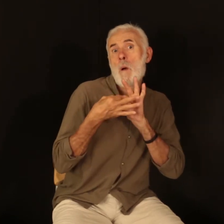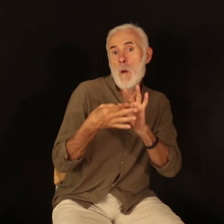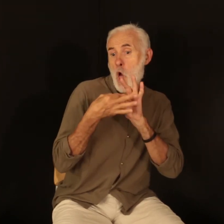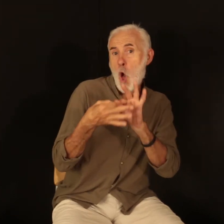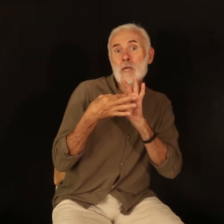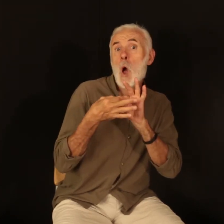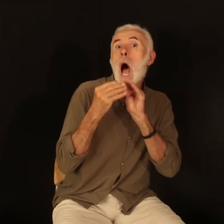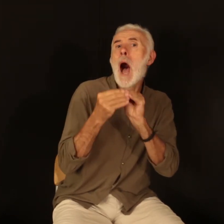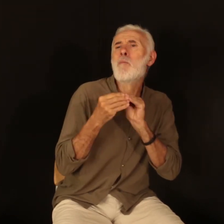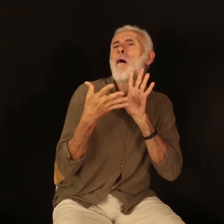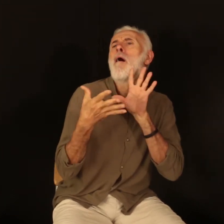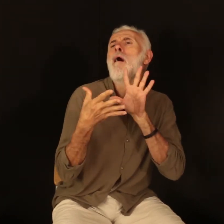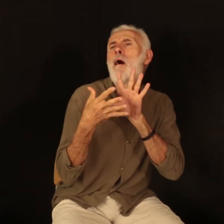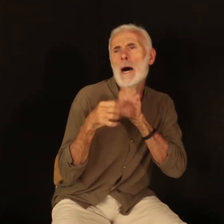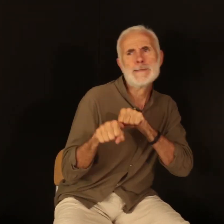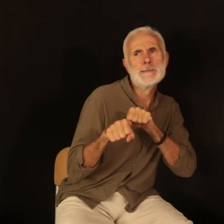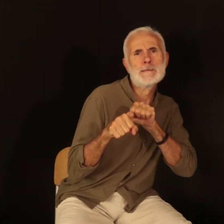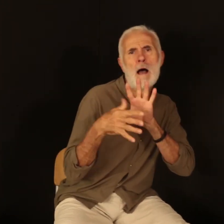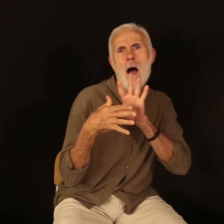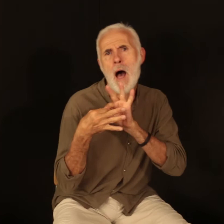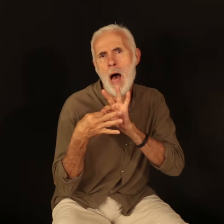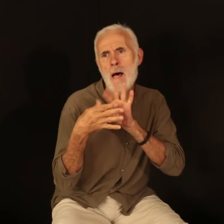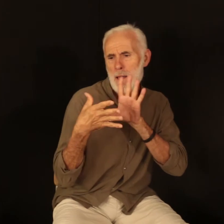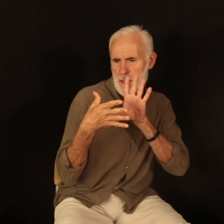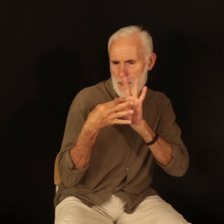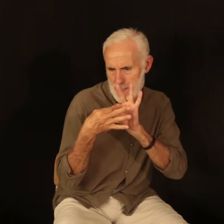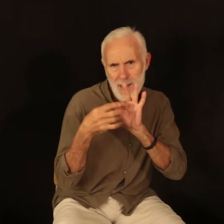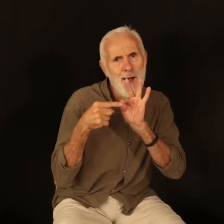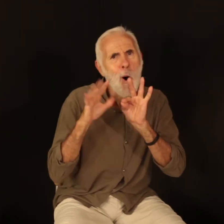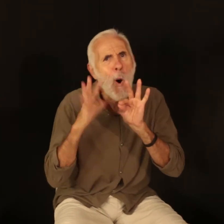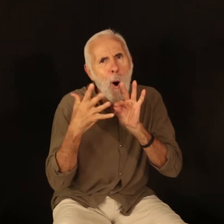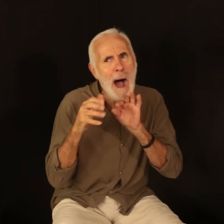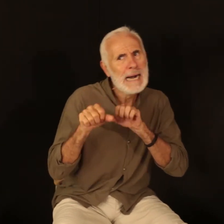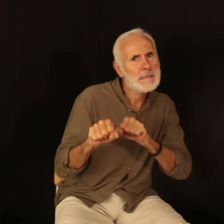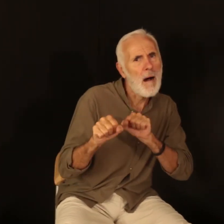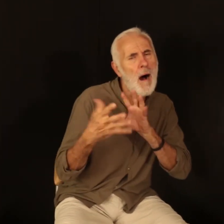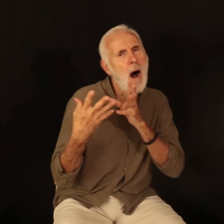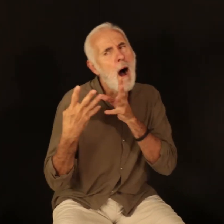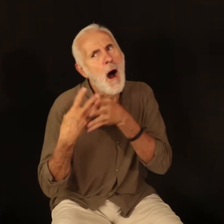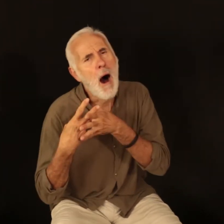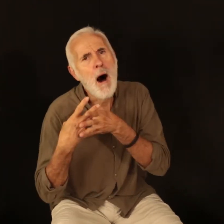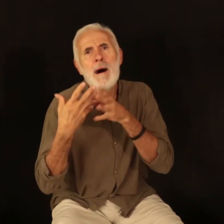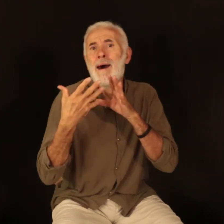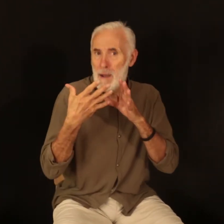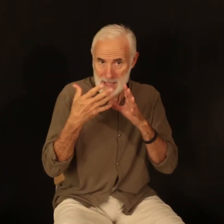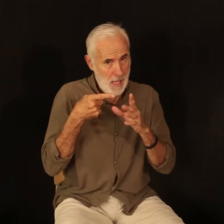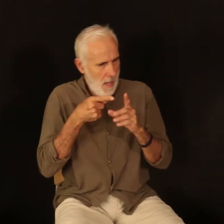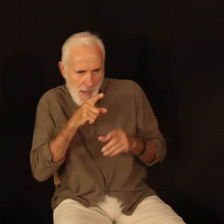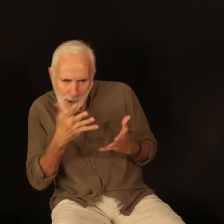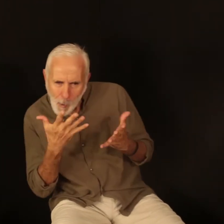et interroger le lien, c'est important. On a par ailleurs une attention pour